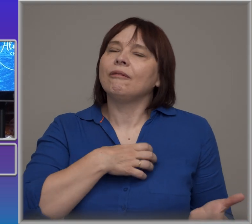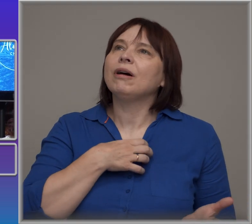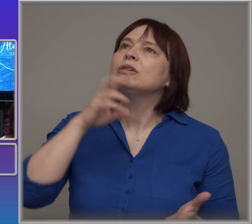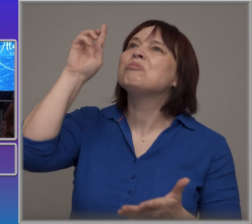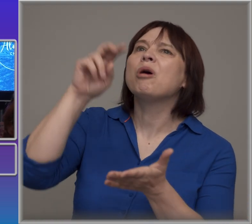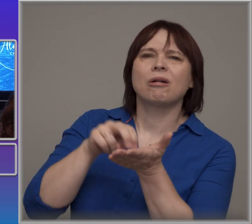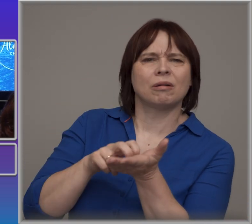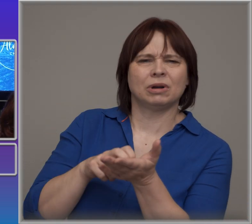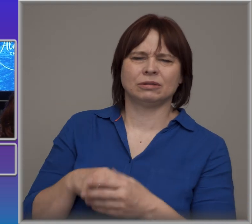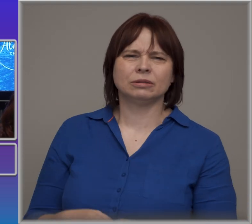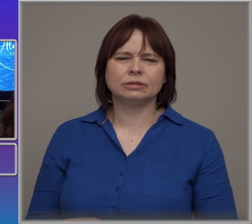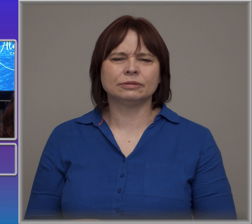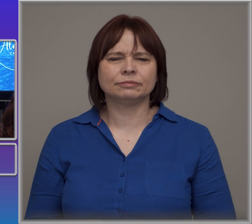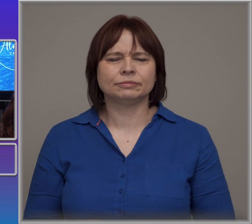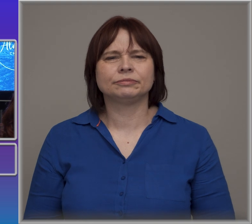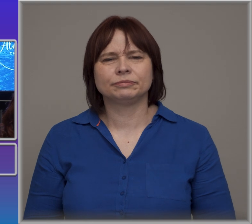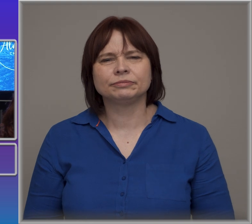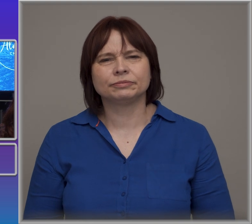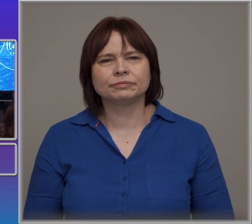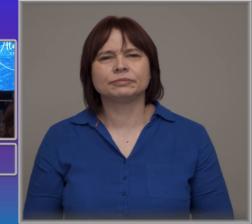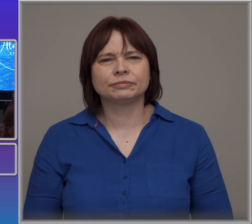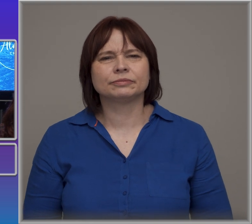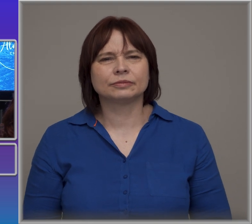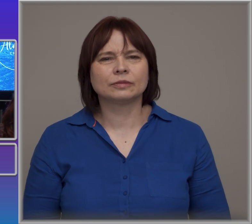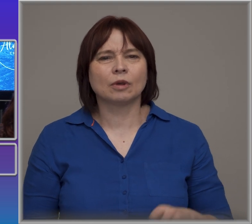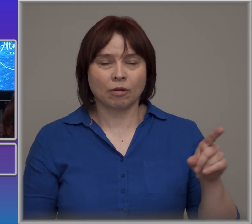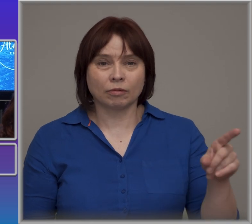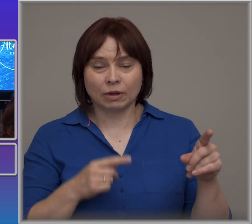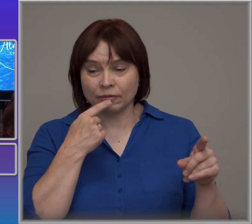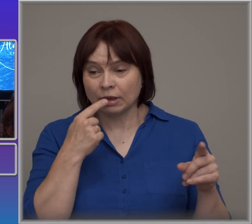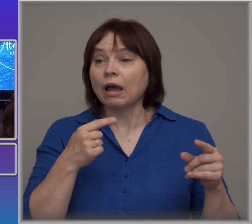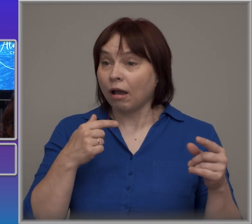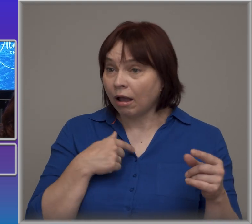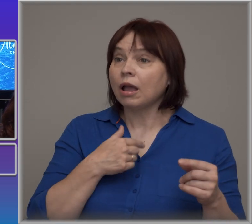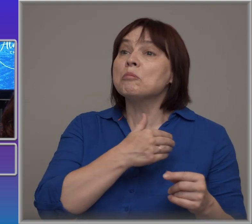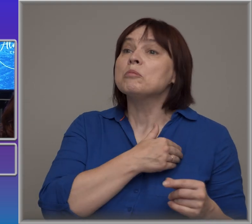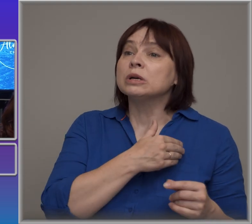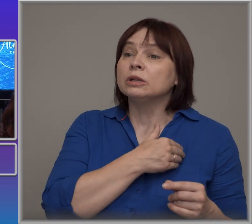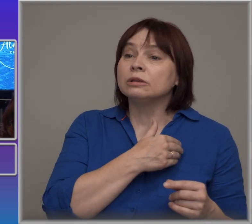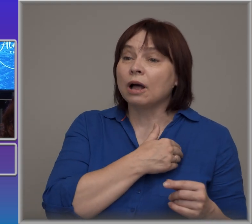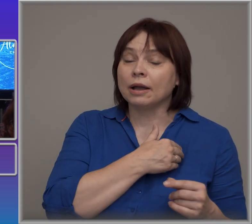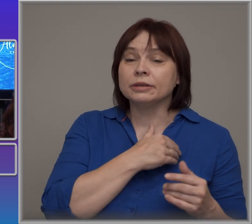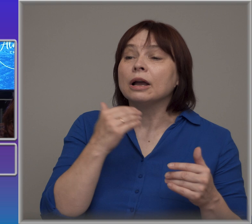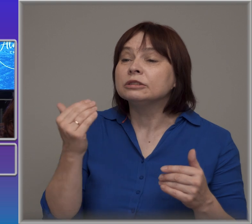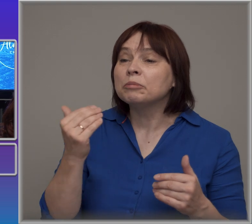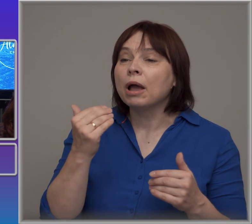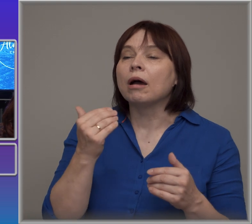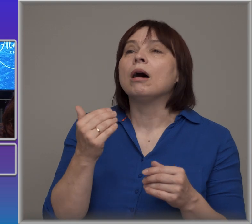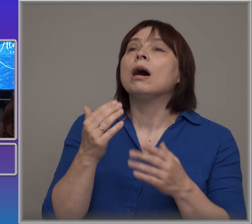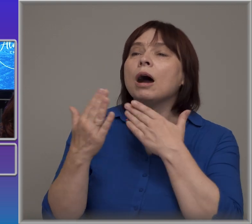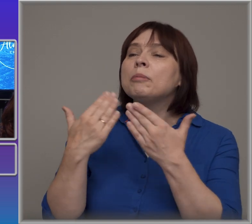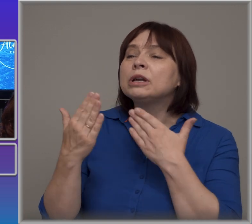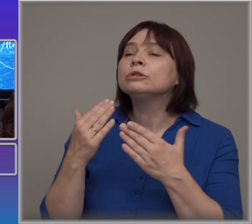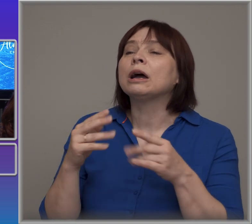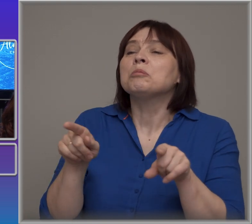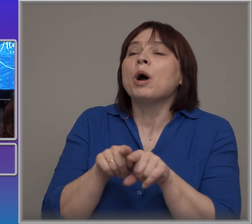вот я создан, я по желанию твоему тебе обращаюсь вместо Бога, как бы вместо Бога.